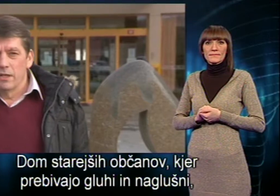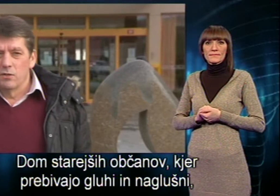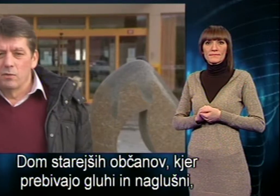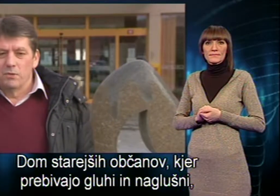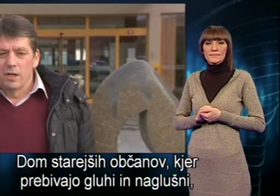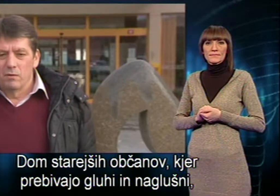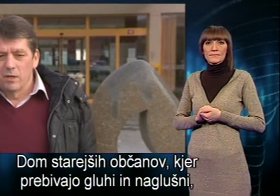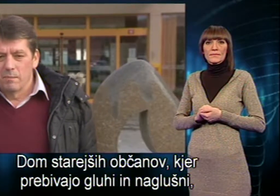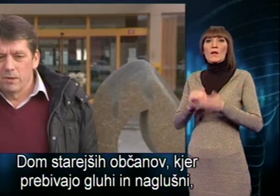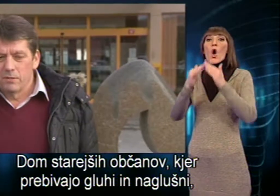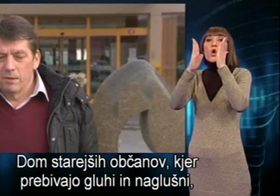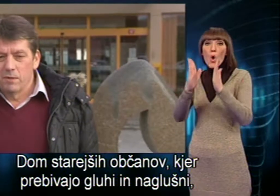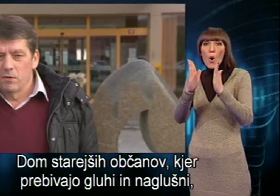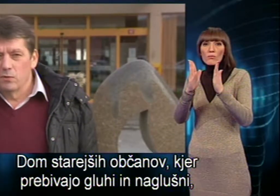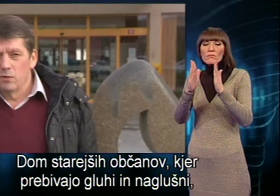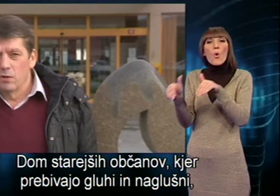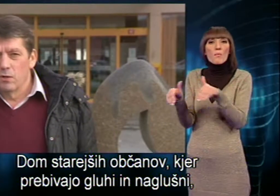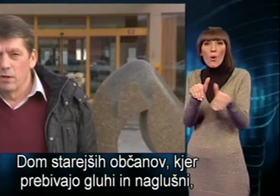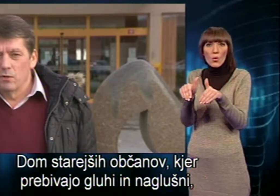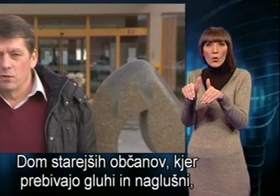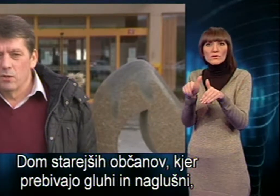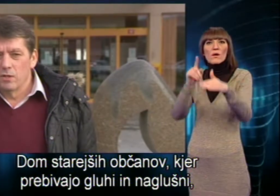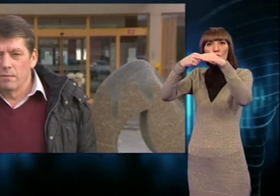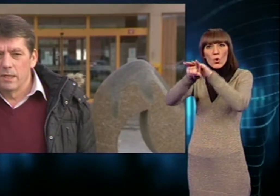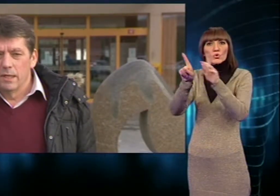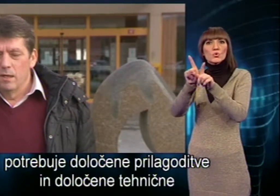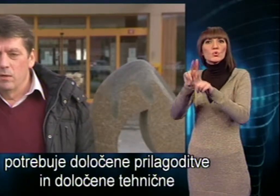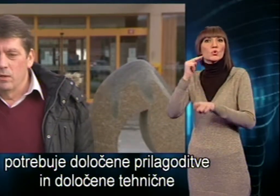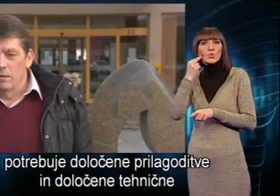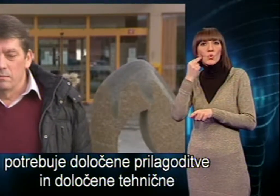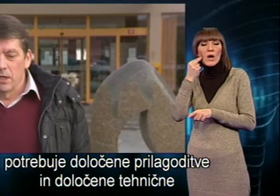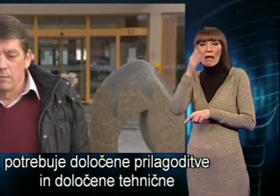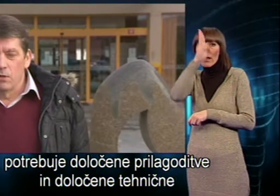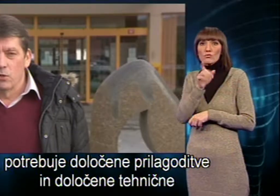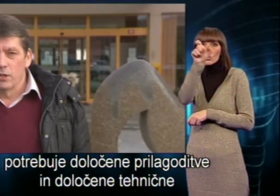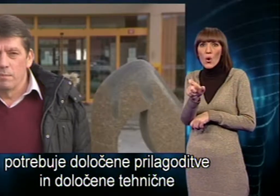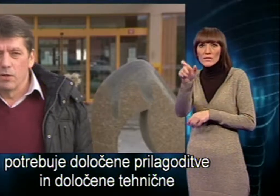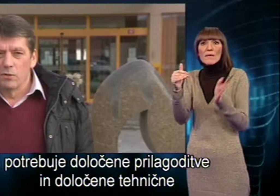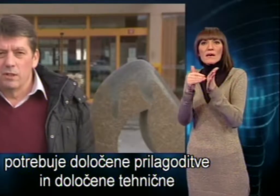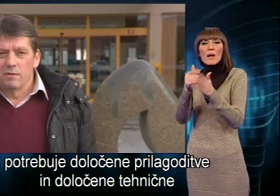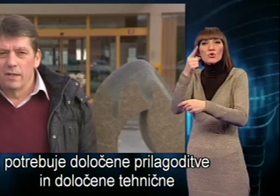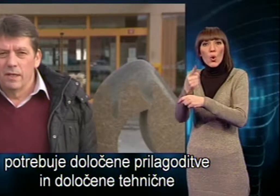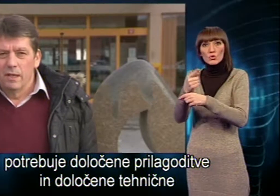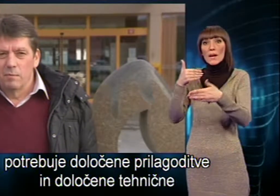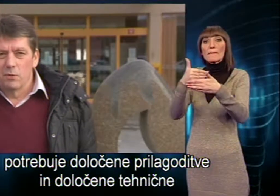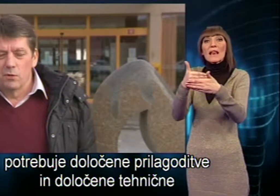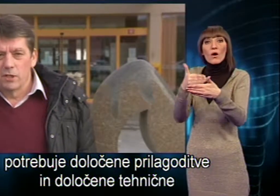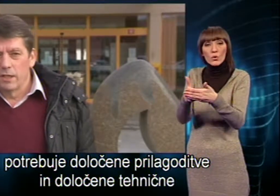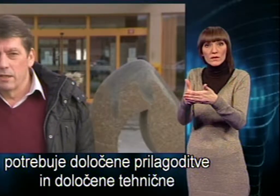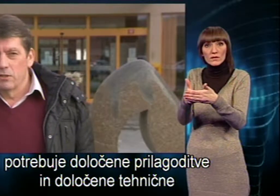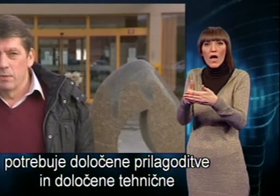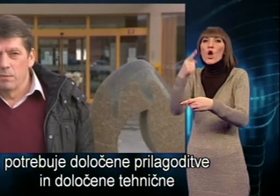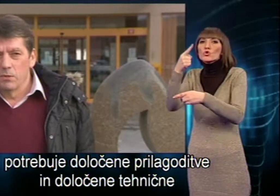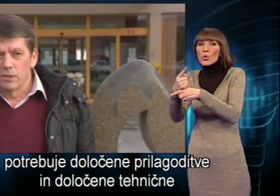Dom starejših občanov, kjer pač prebivajo tudi gluhe in naglušne osebe, rabi določene prilagoditve in pa